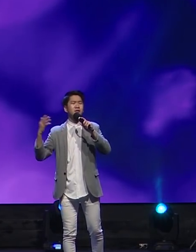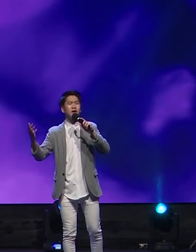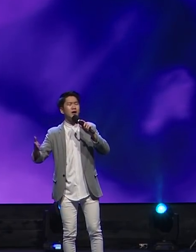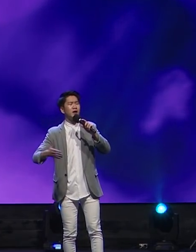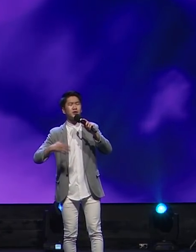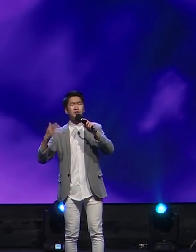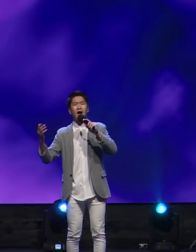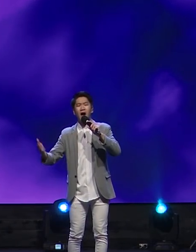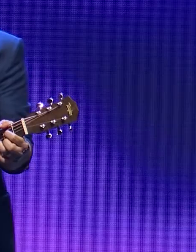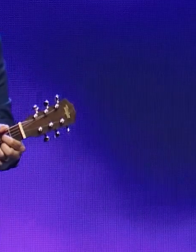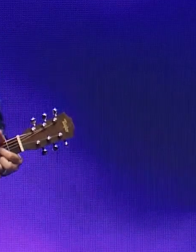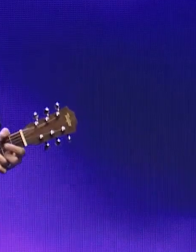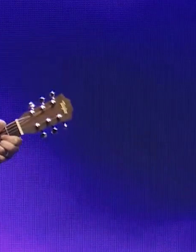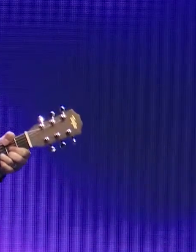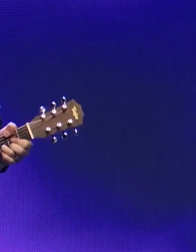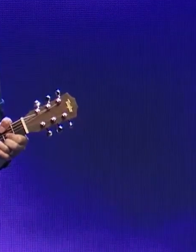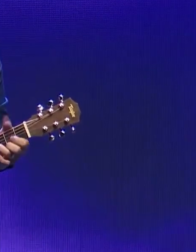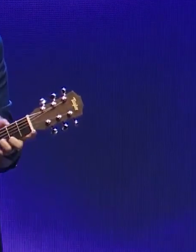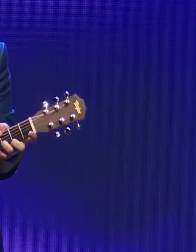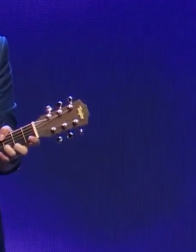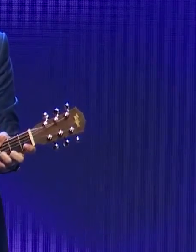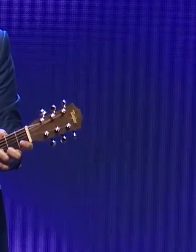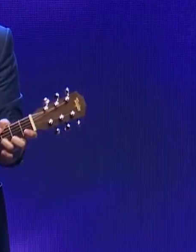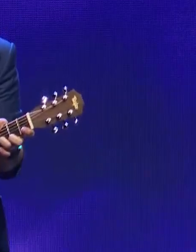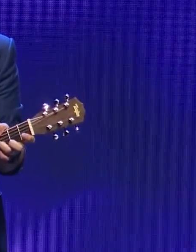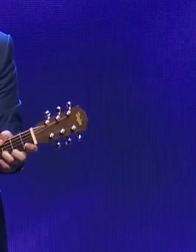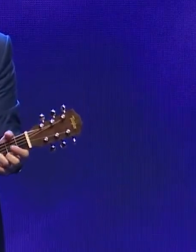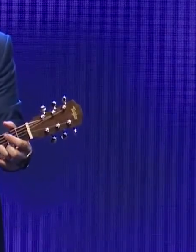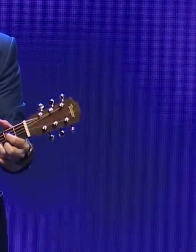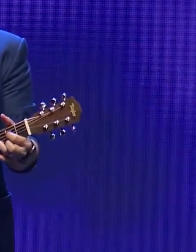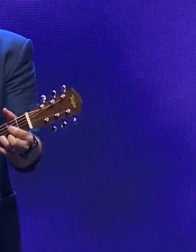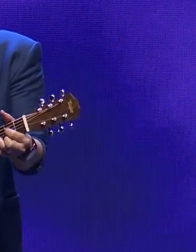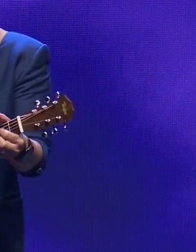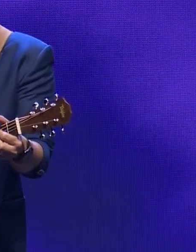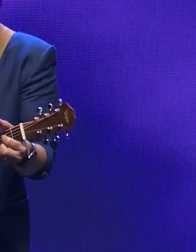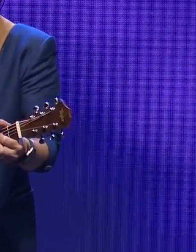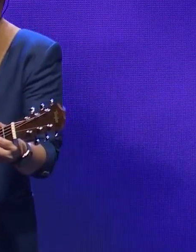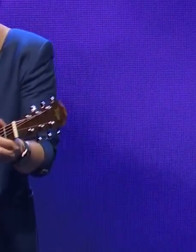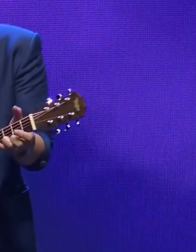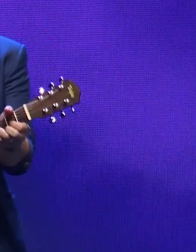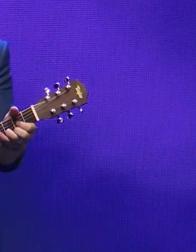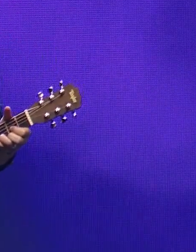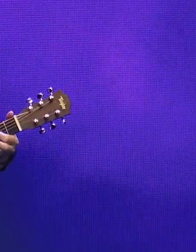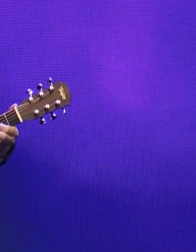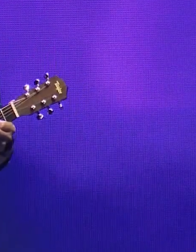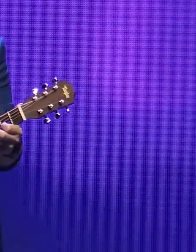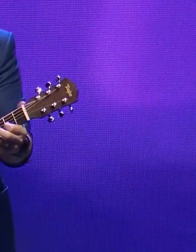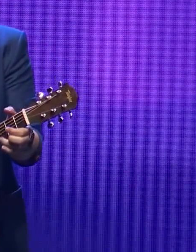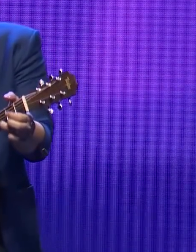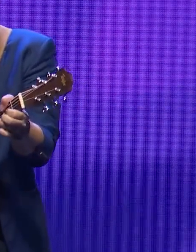menyembuhkan yang terluka. Ku kan tenang bersamamu, Bapa.